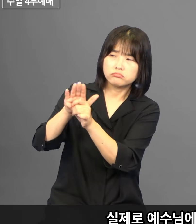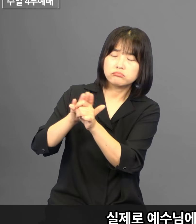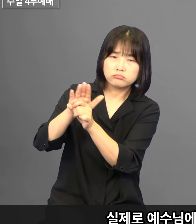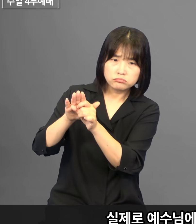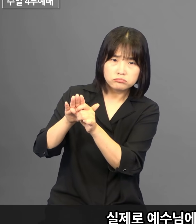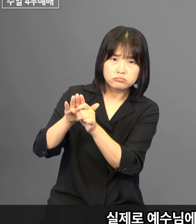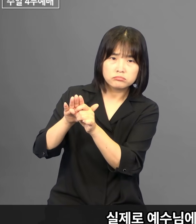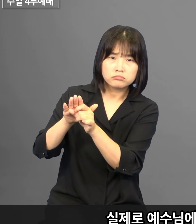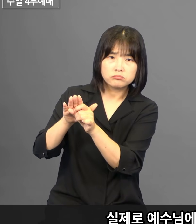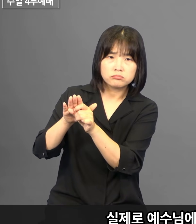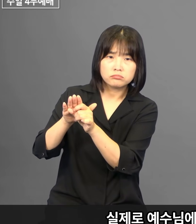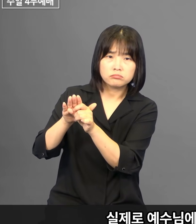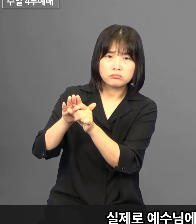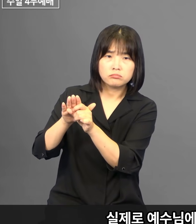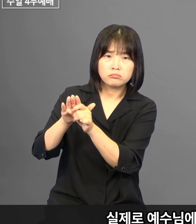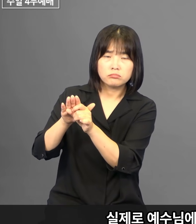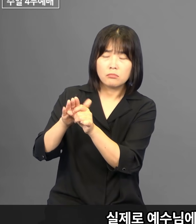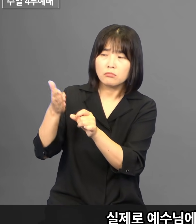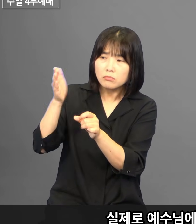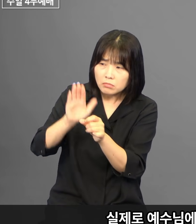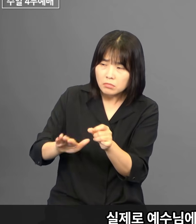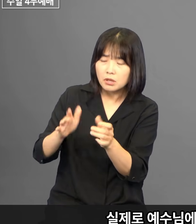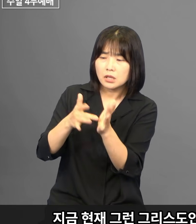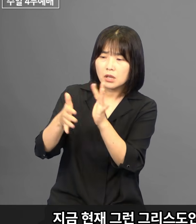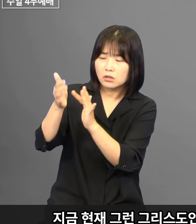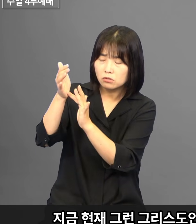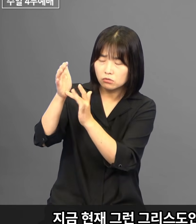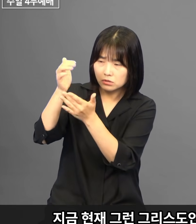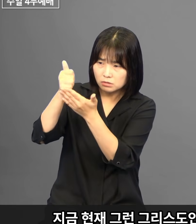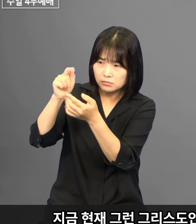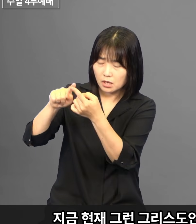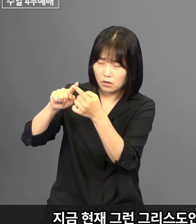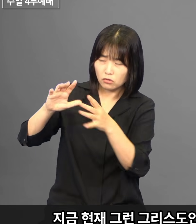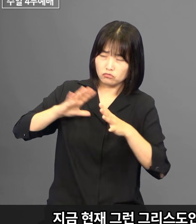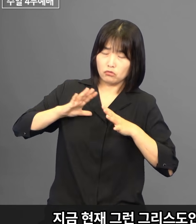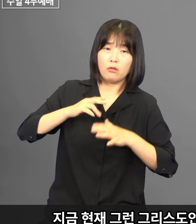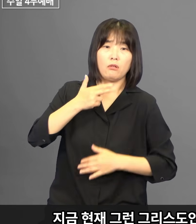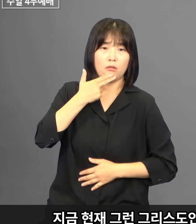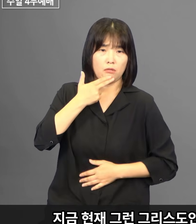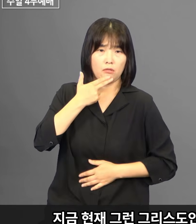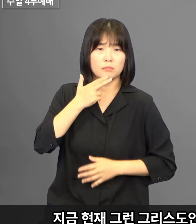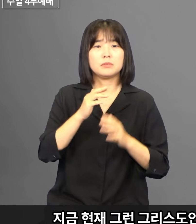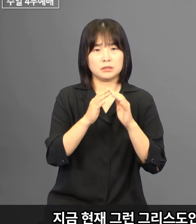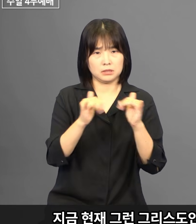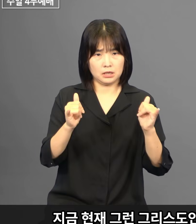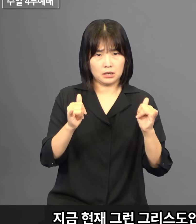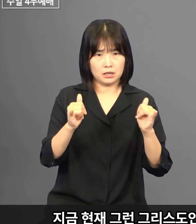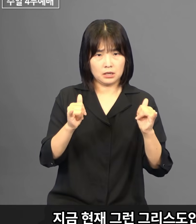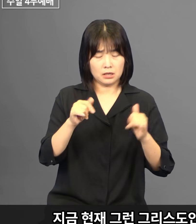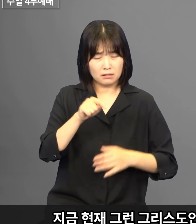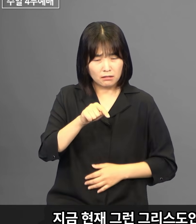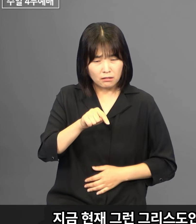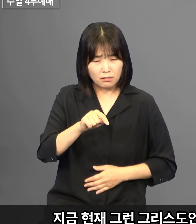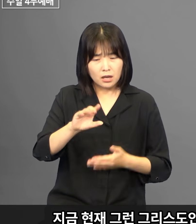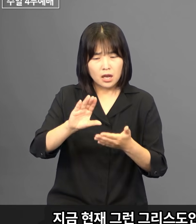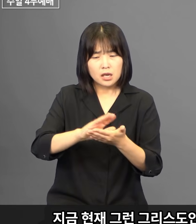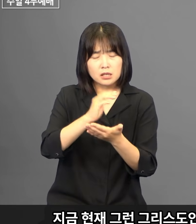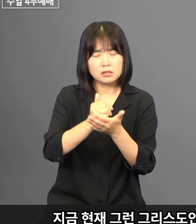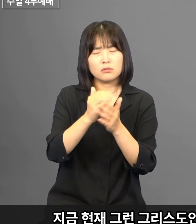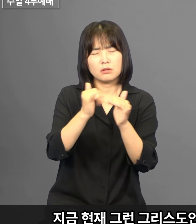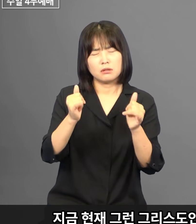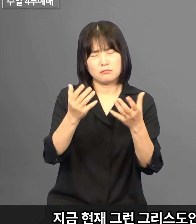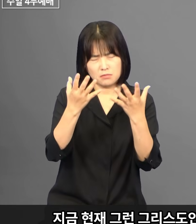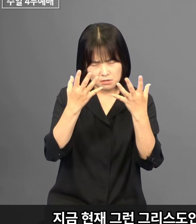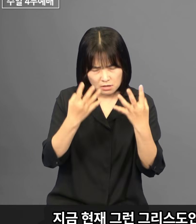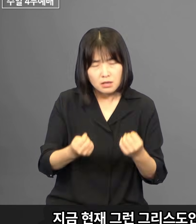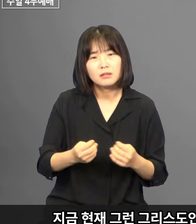실제로 예수님에 대한 두려움이 없는 사람, 지금 현재 그런 그리스도인들을 얼마나 많이 보는지